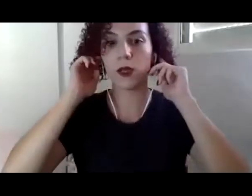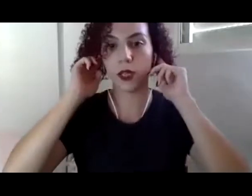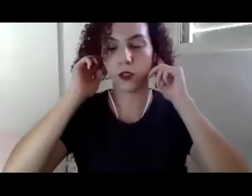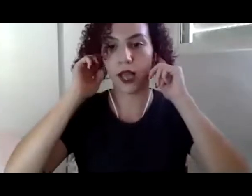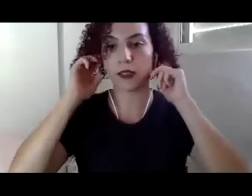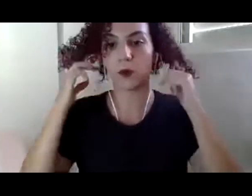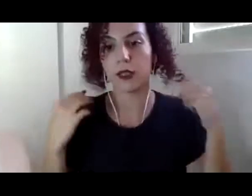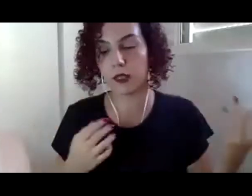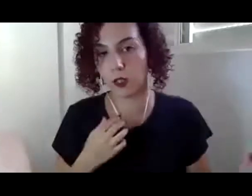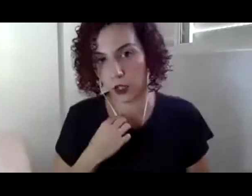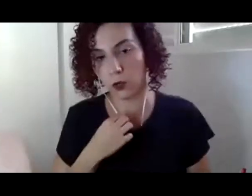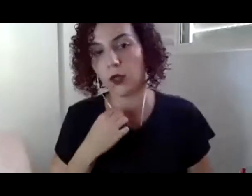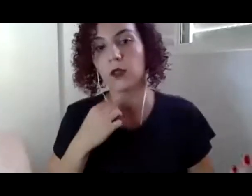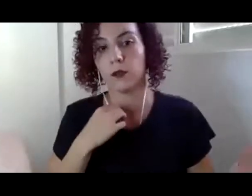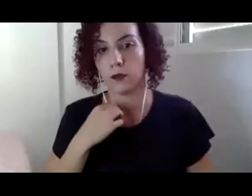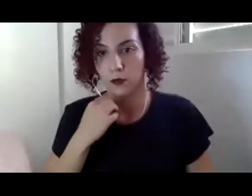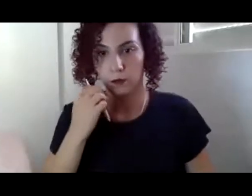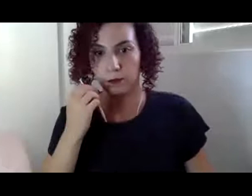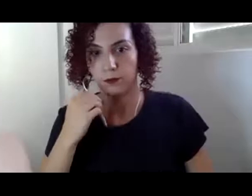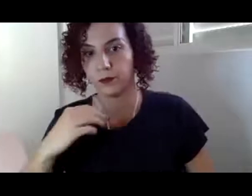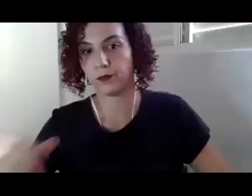tá? Uma certificação nesse sentido.